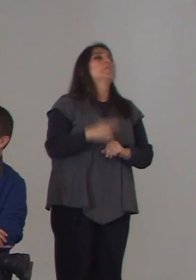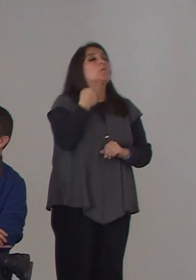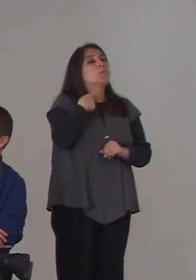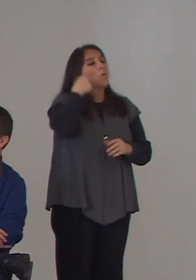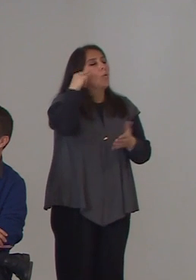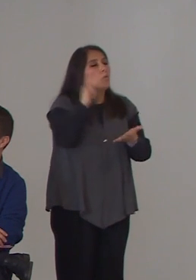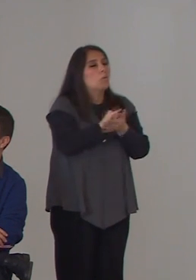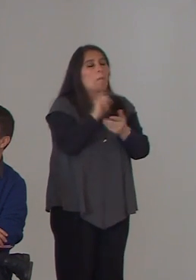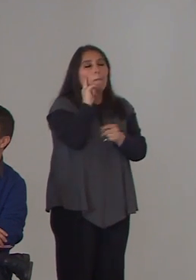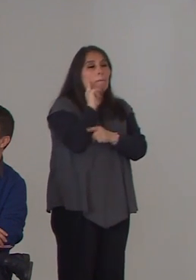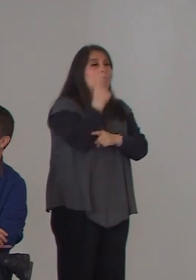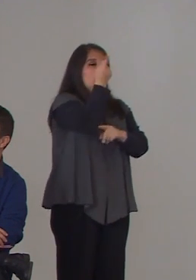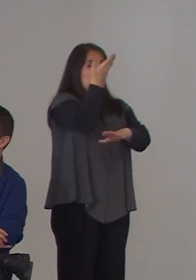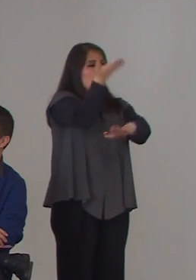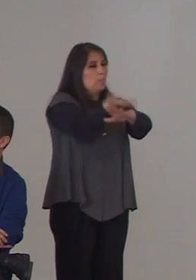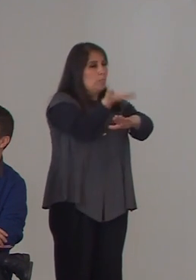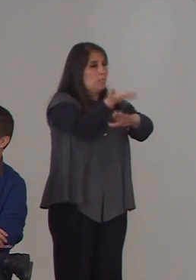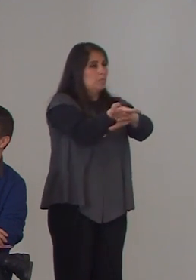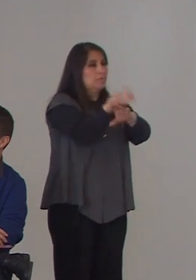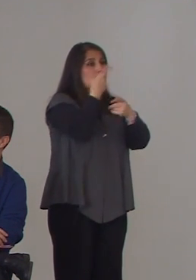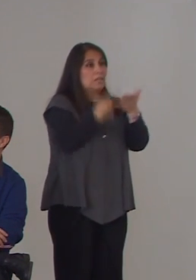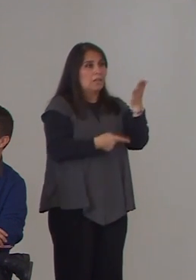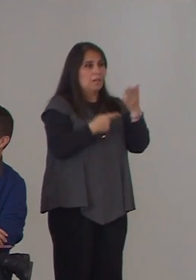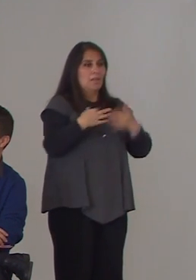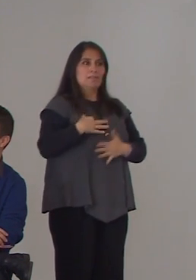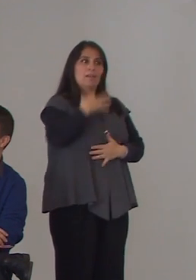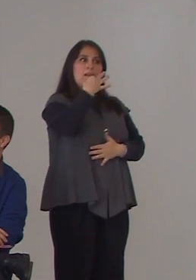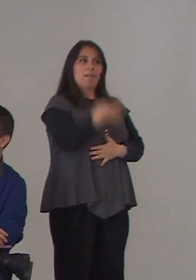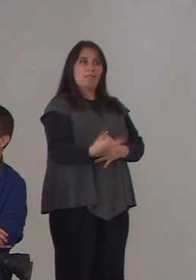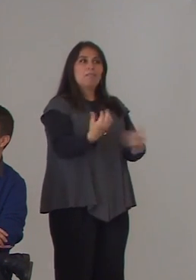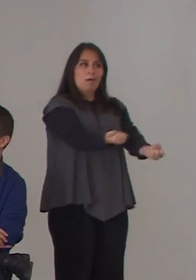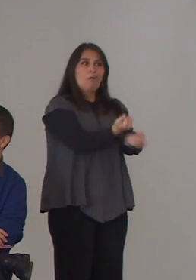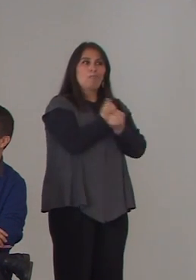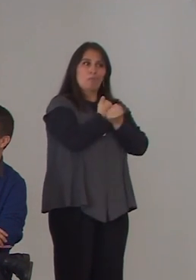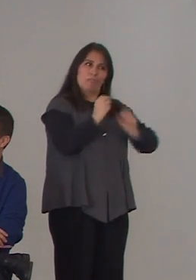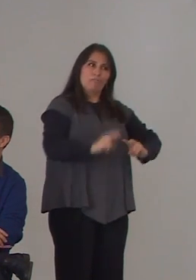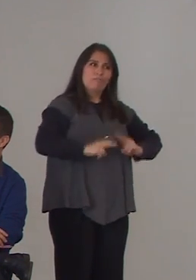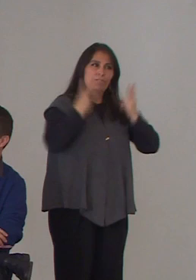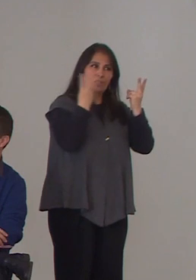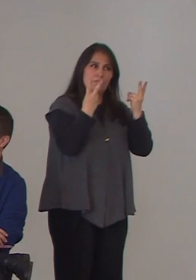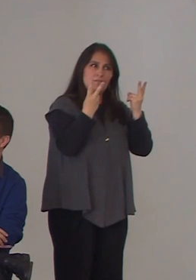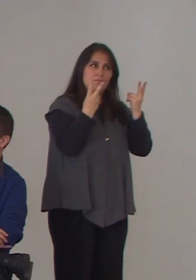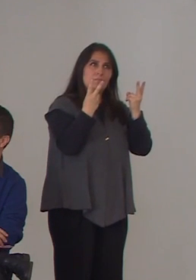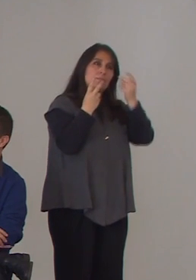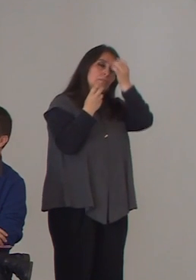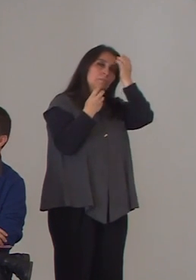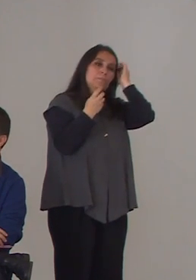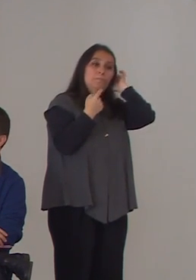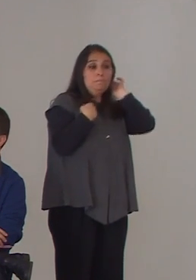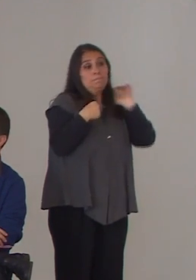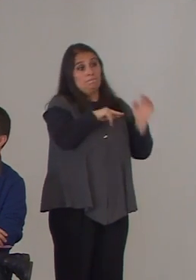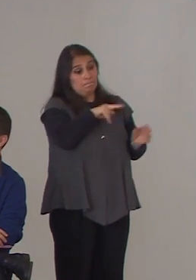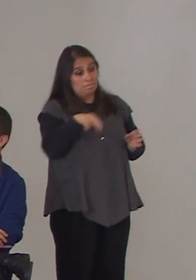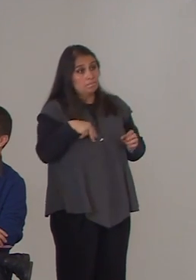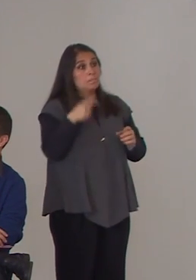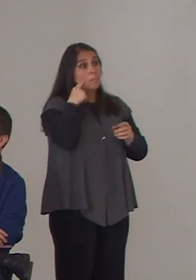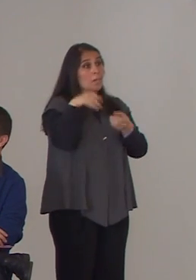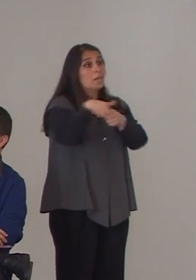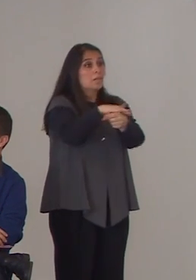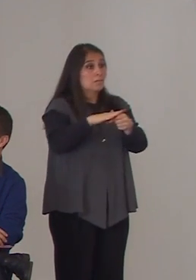abrirnos como a esa ética, a ese amor de la vida, a ese propósito, en nuestro caso de la niñez indígena,